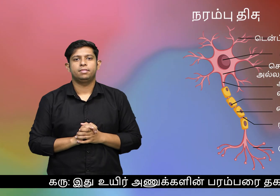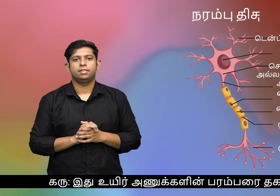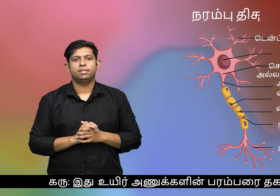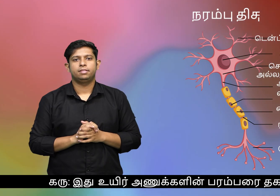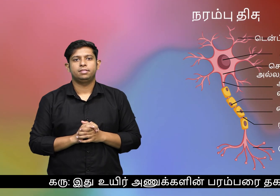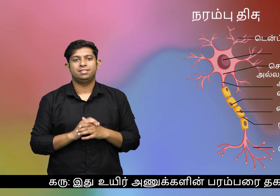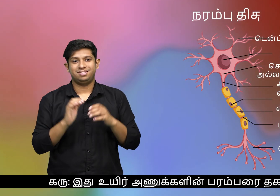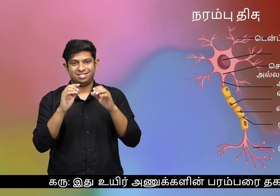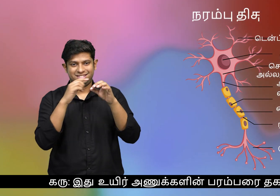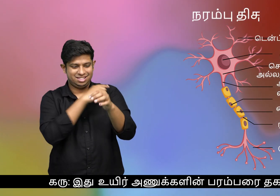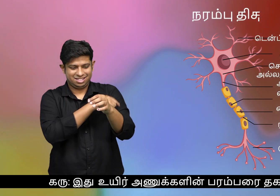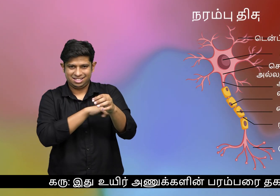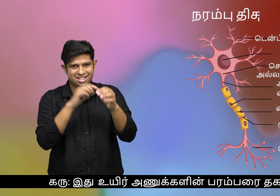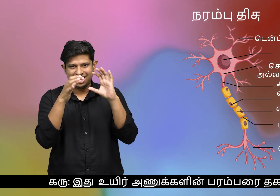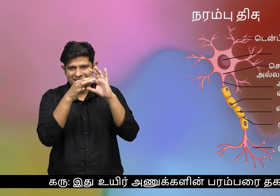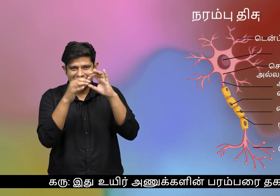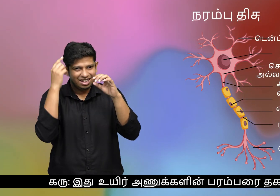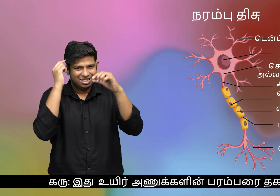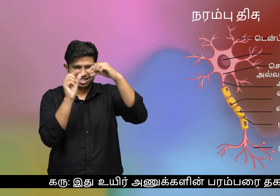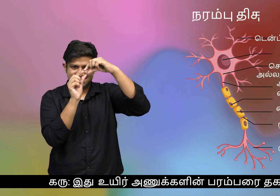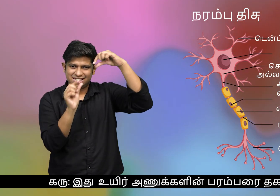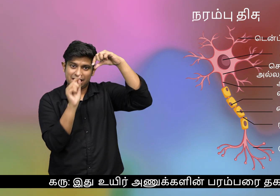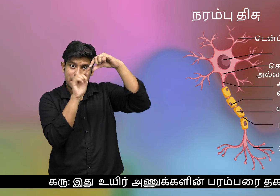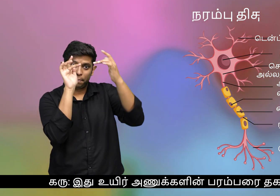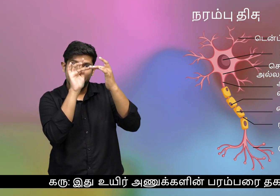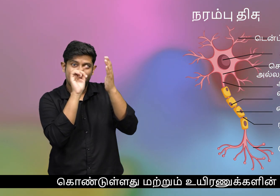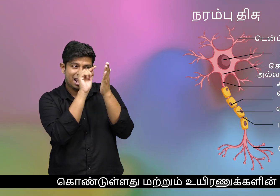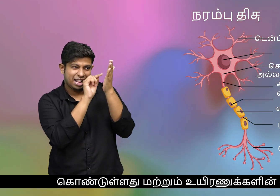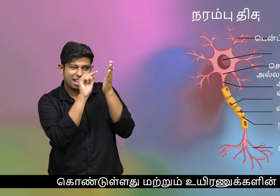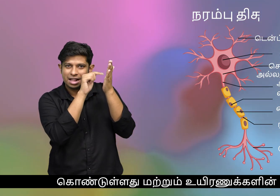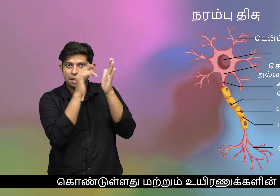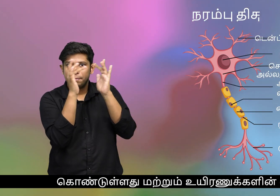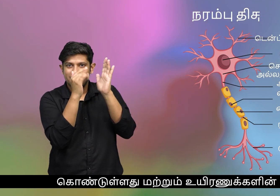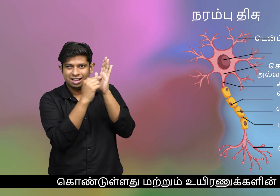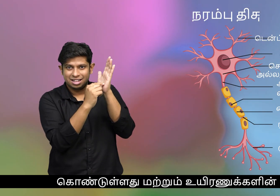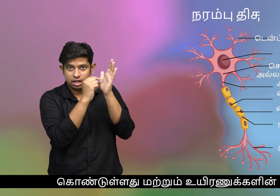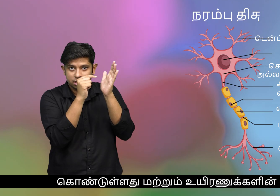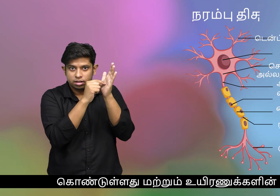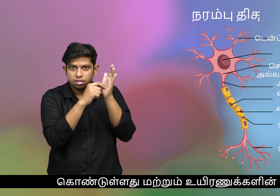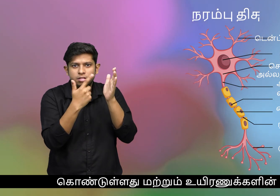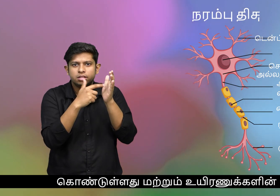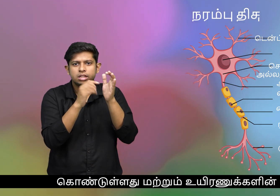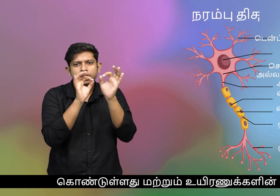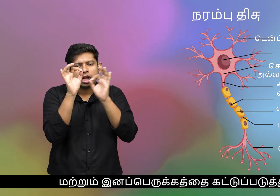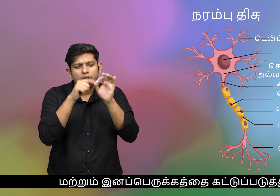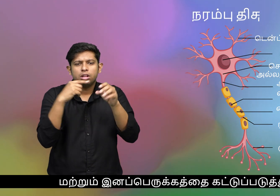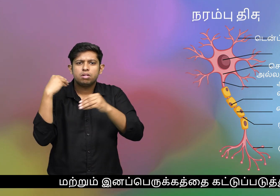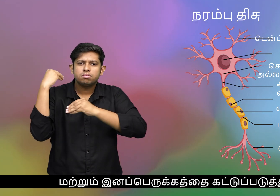கரு இது உயிரணுக்களின் பரம்பரை தகவல்களை கொண்டுள்ளது மற்றும் உயிரணுக்களின் வளர்ச்சி மற்றும்